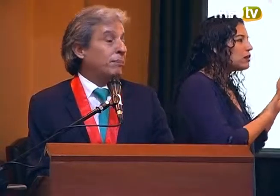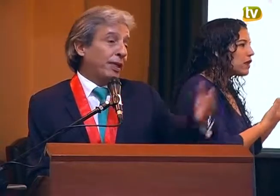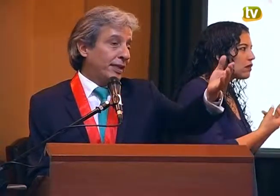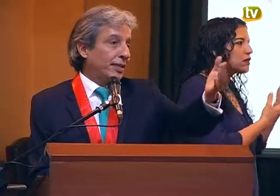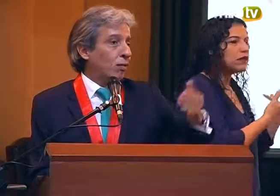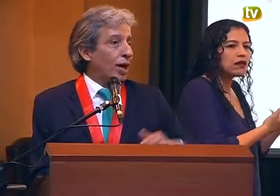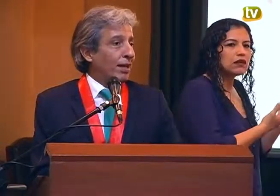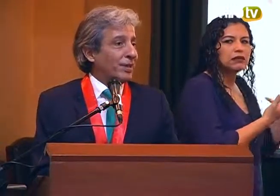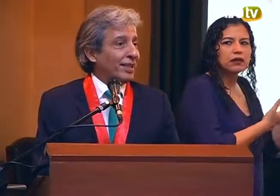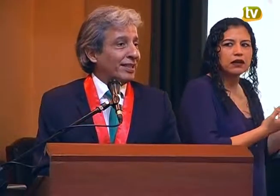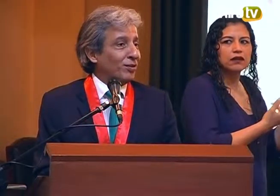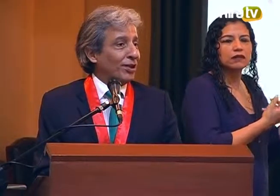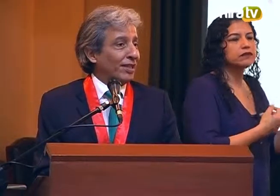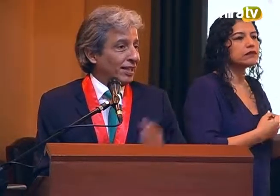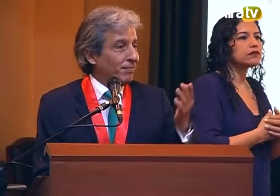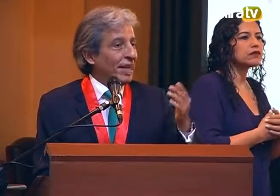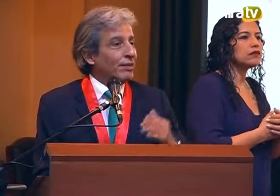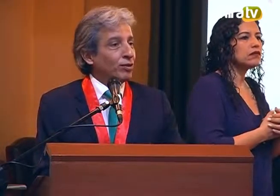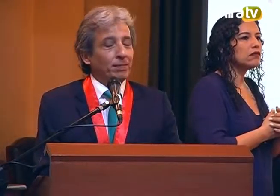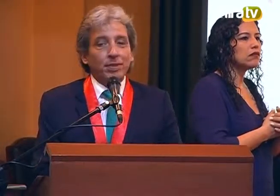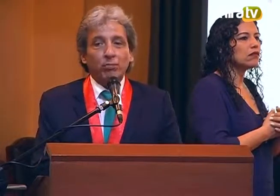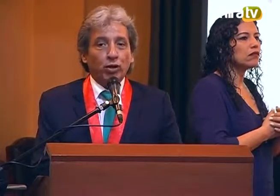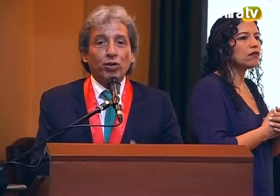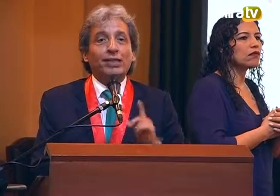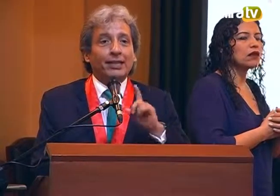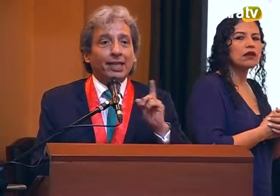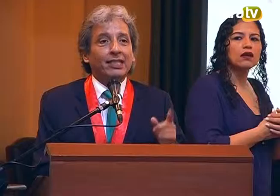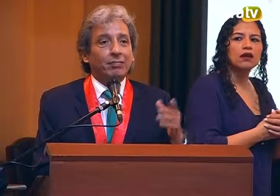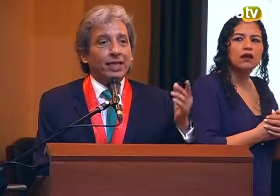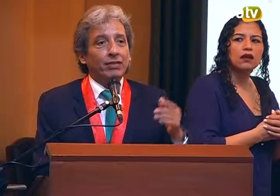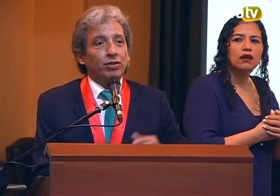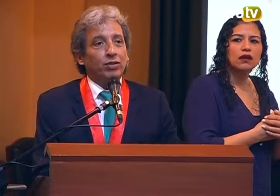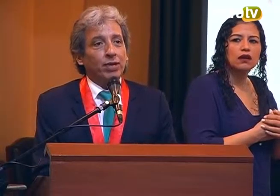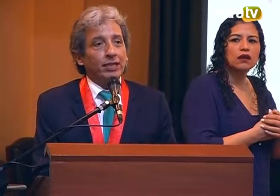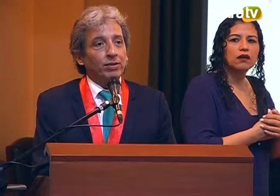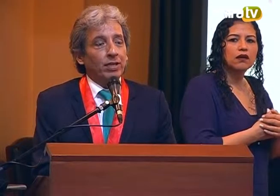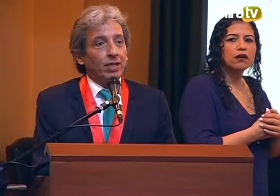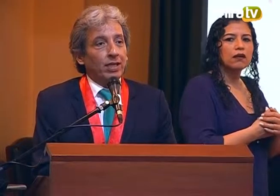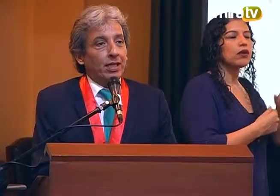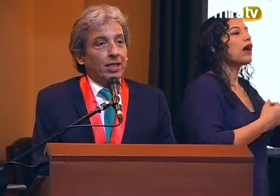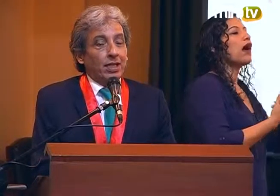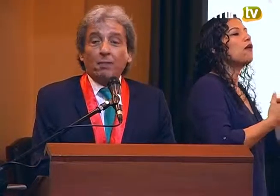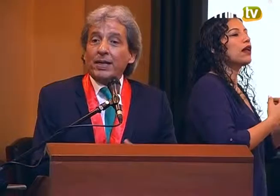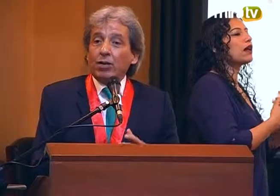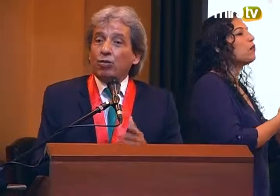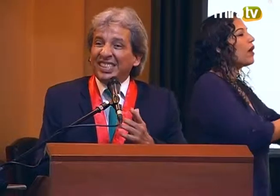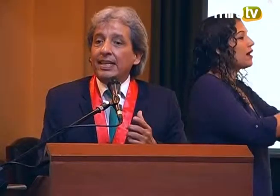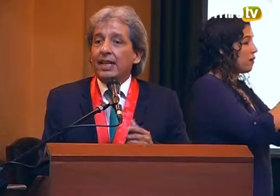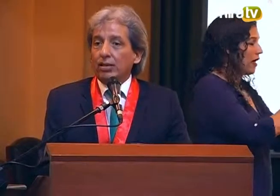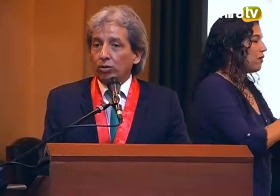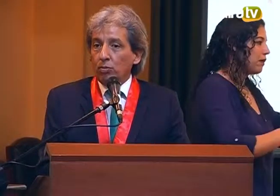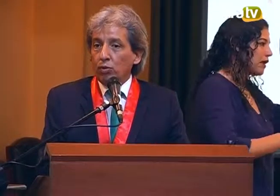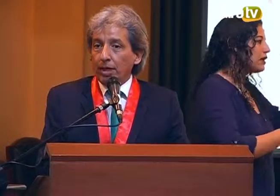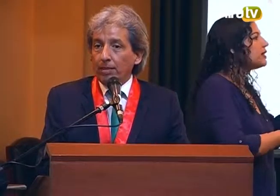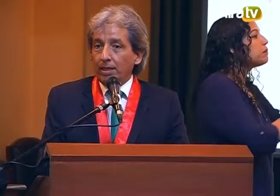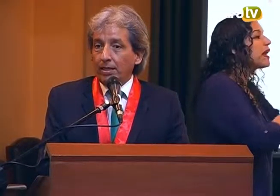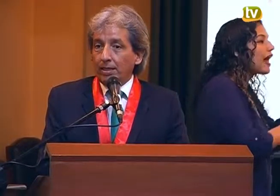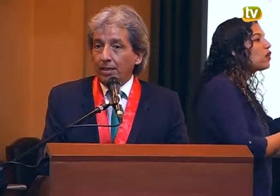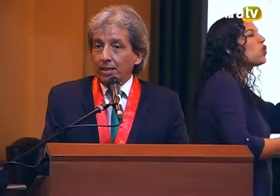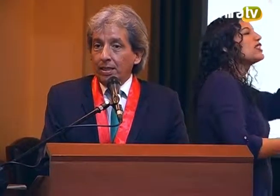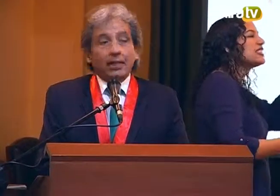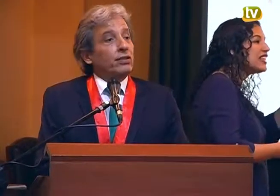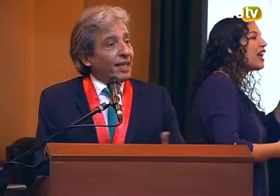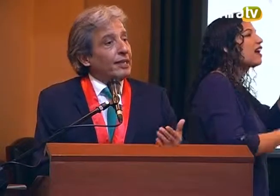vela. Y Piti Taboada, mi secretario general, es marino también, porque no existen ex marinos, sino marinos. Esperaron 100 años el buque a